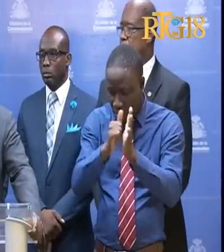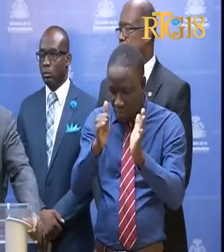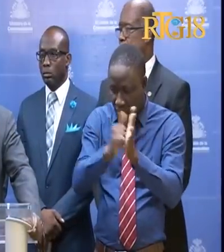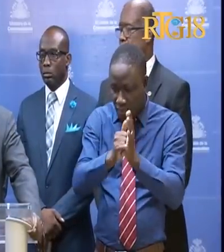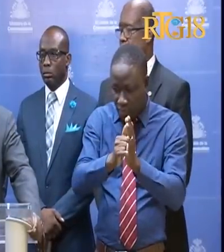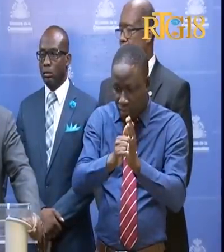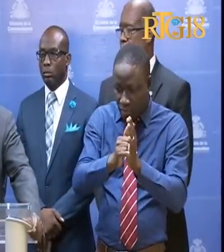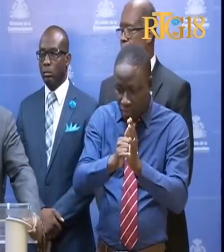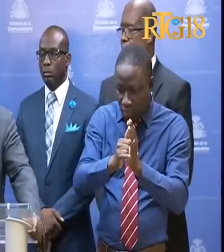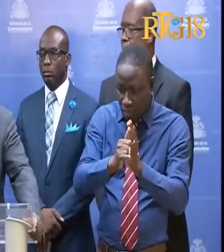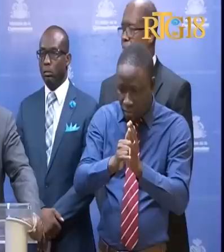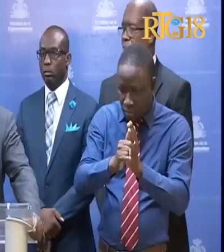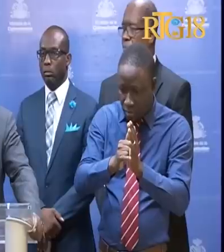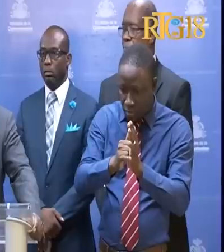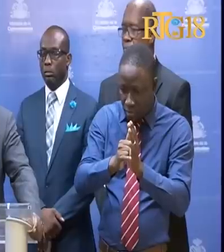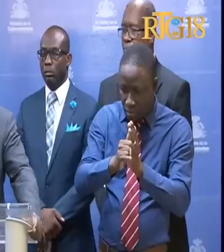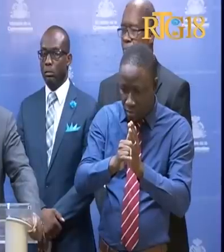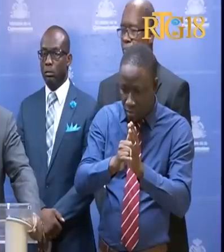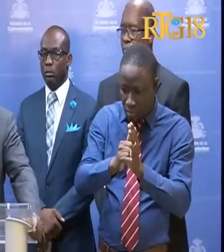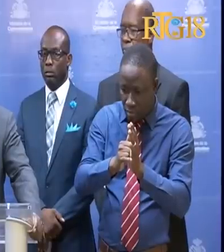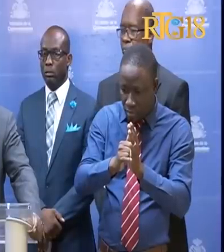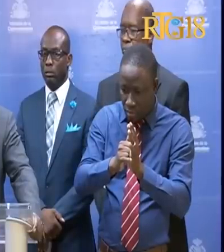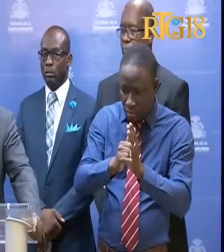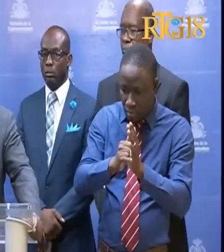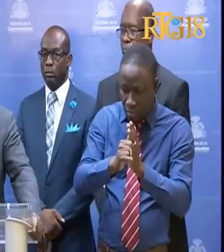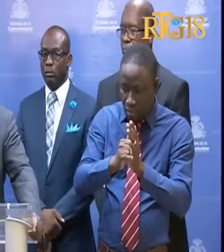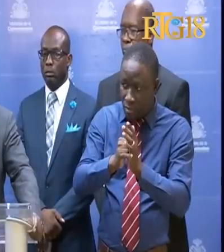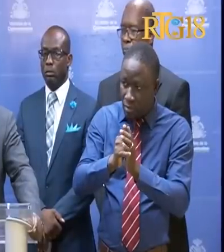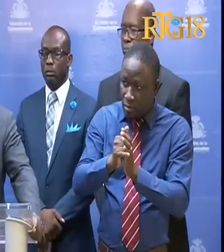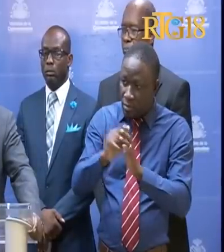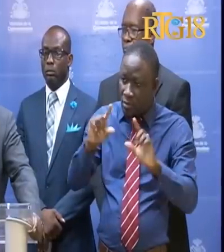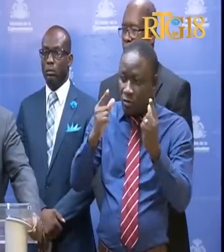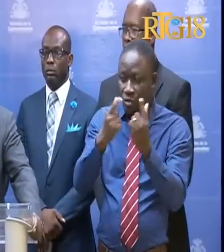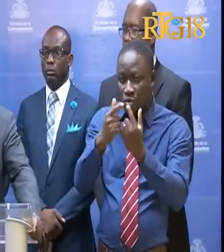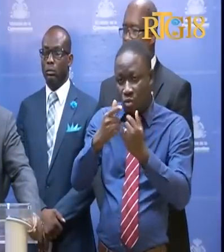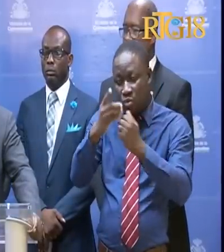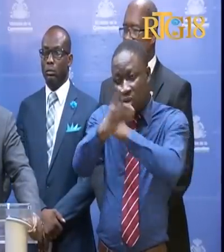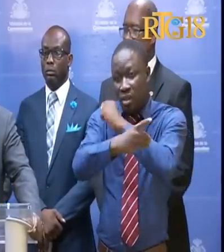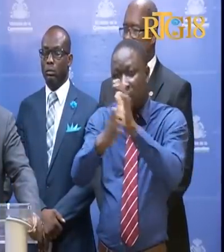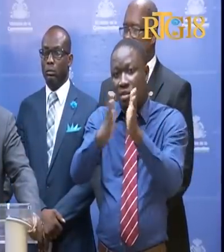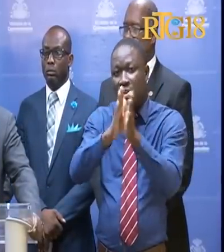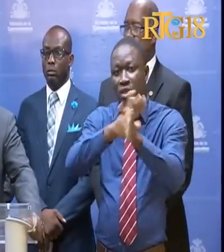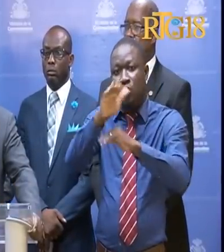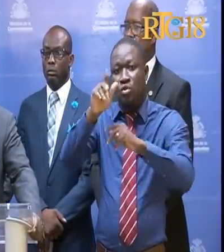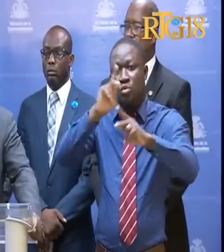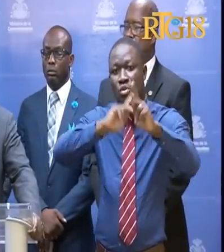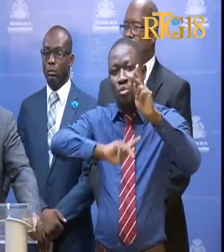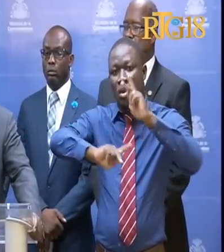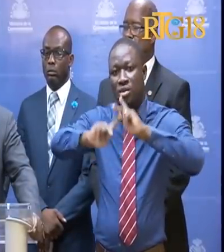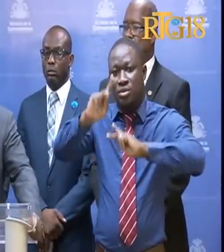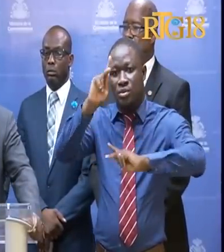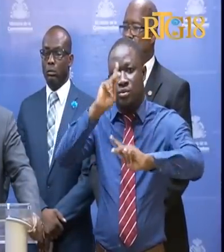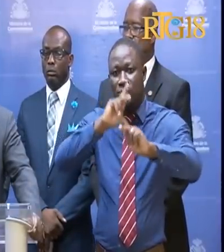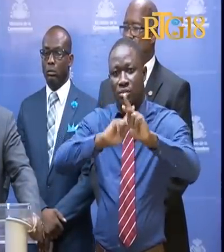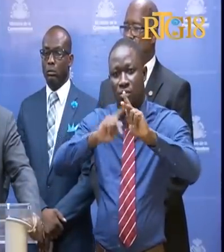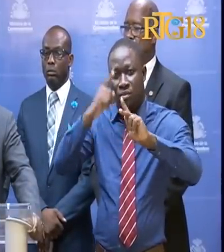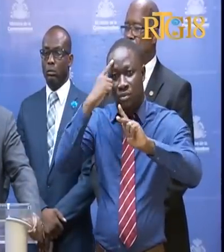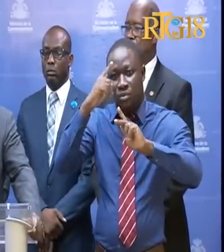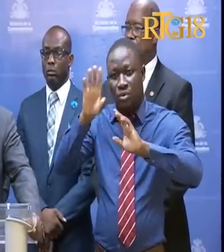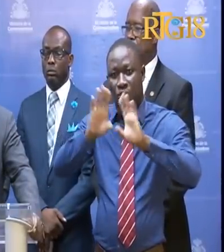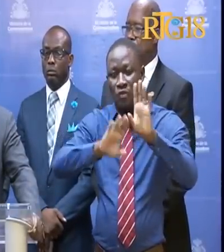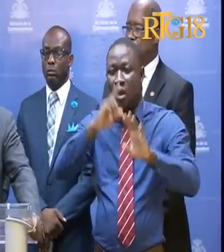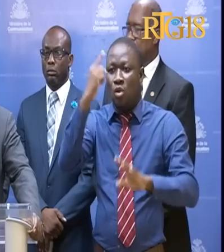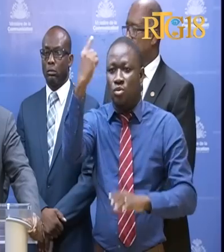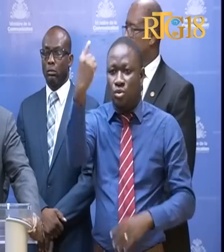administration general douane nan mande tout population pi yo fe